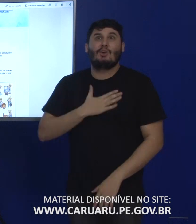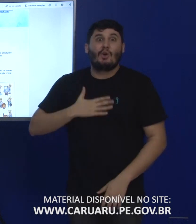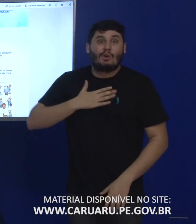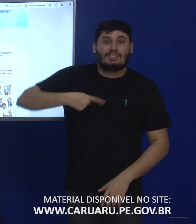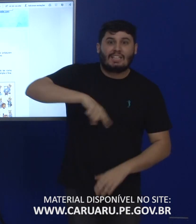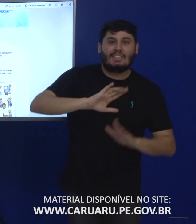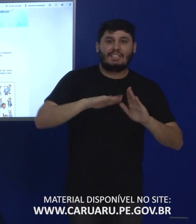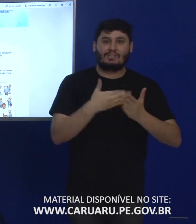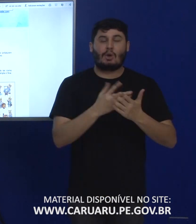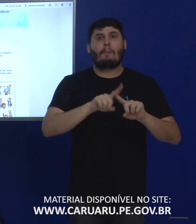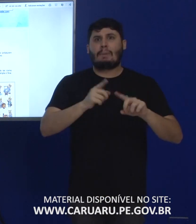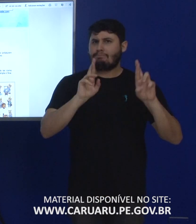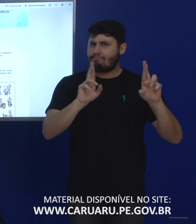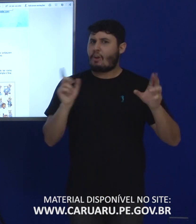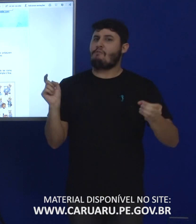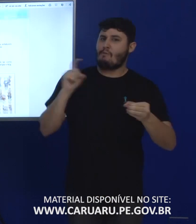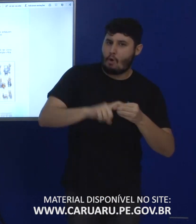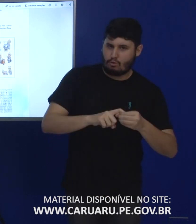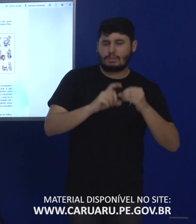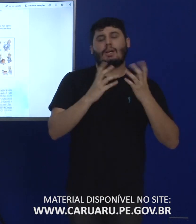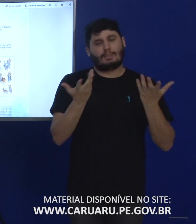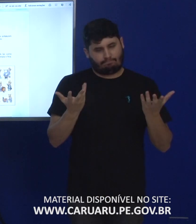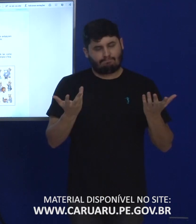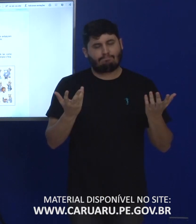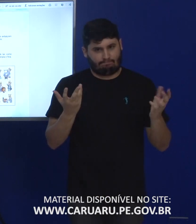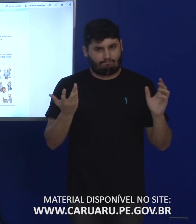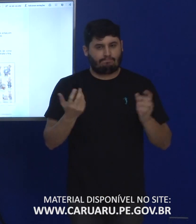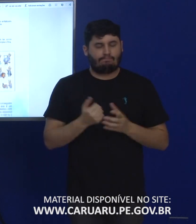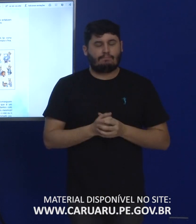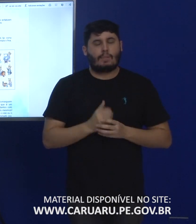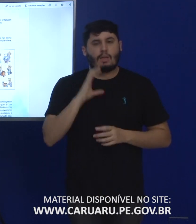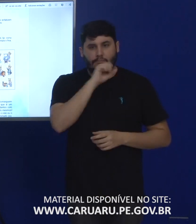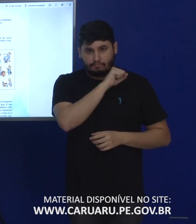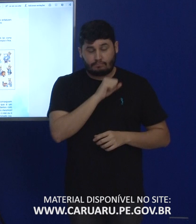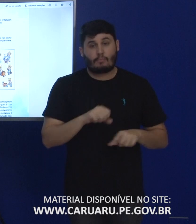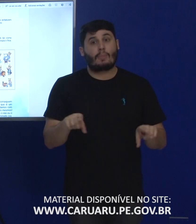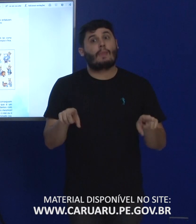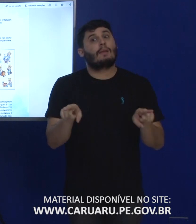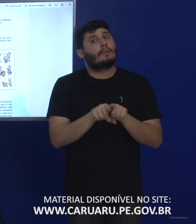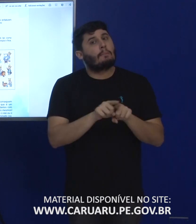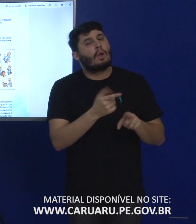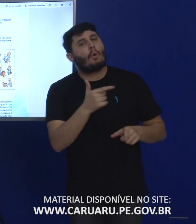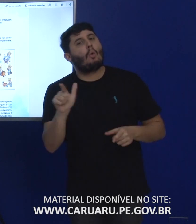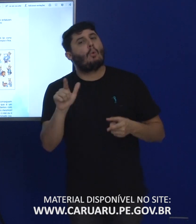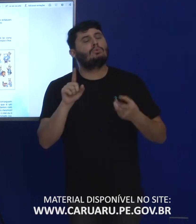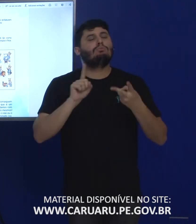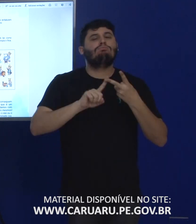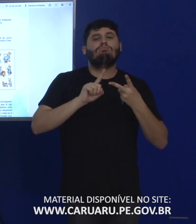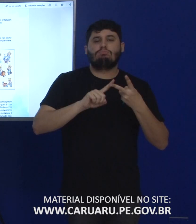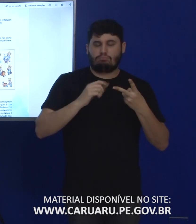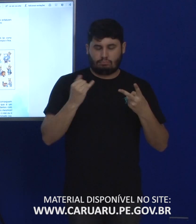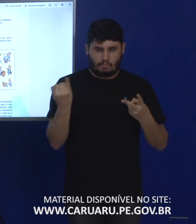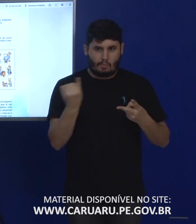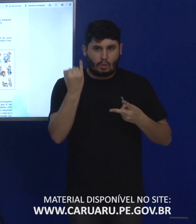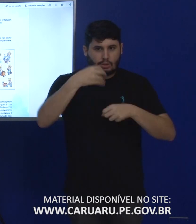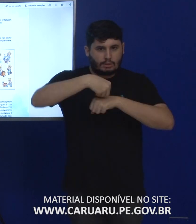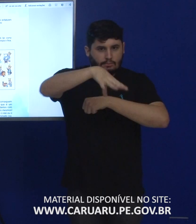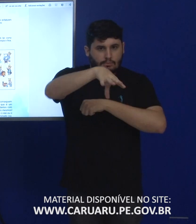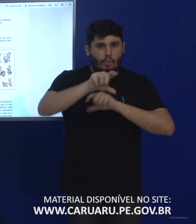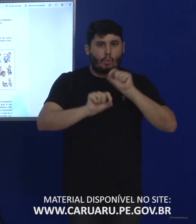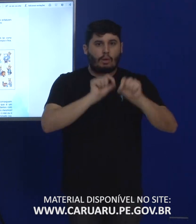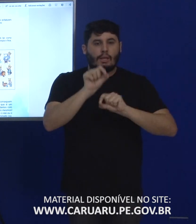à escola. Um outro ponto bem interessante que a gente também traz enquanto orientação são as